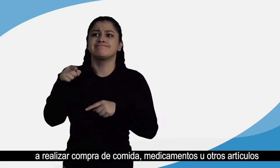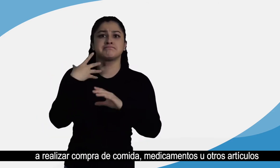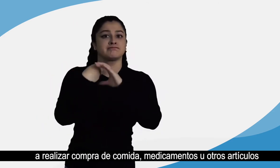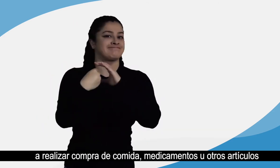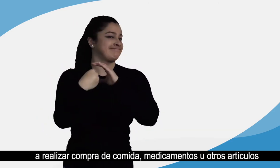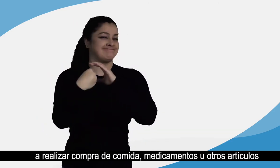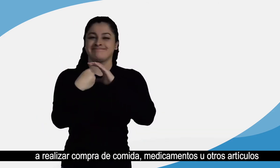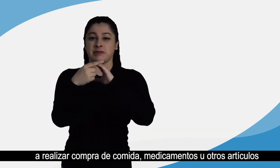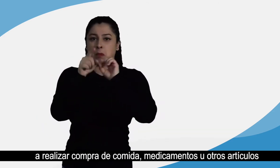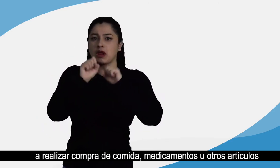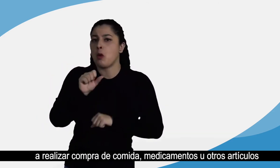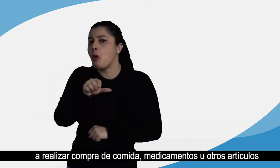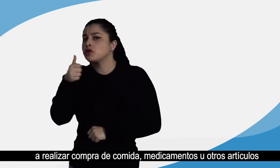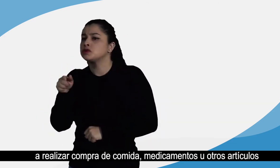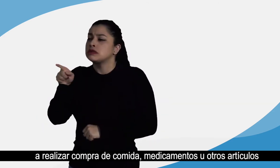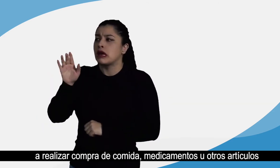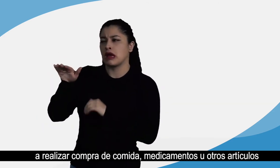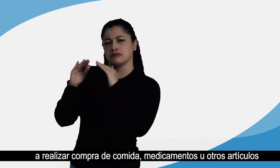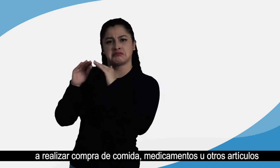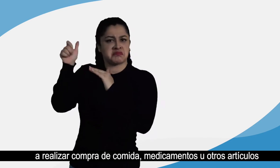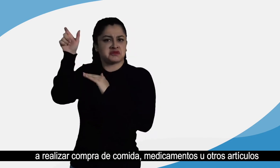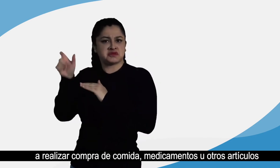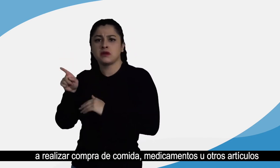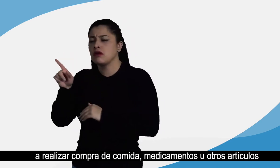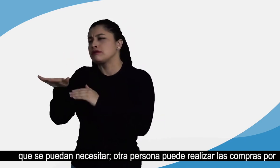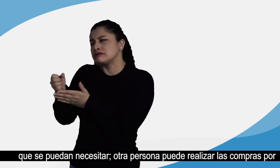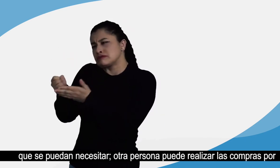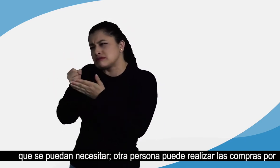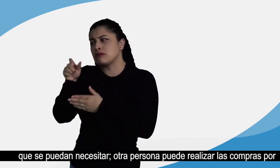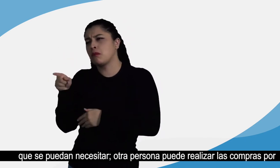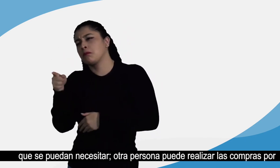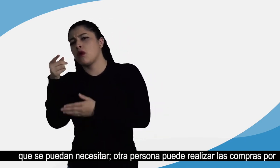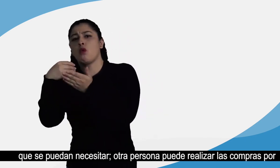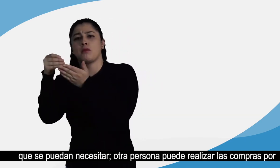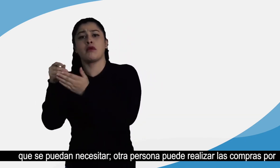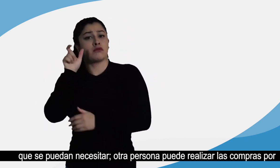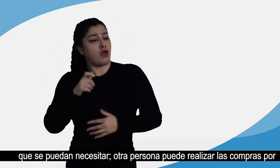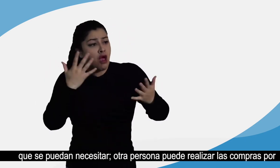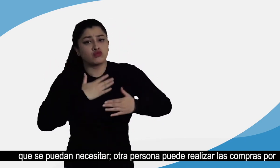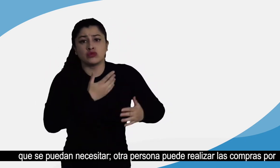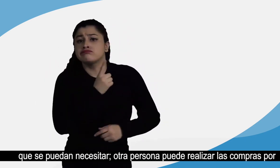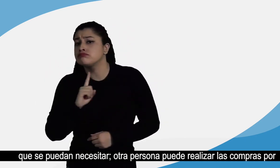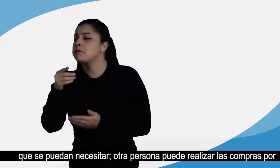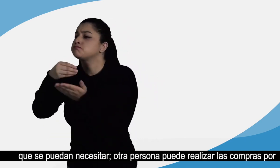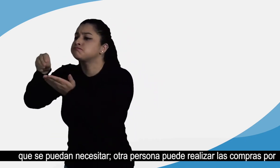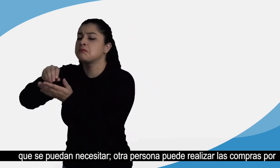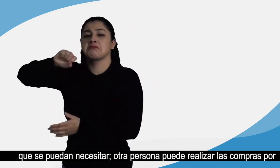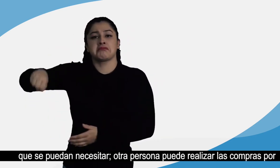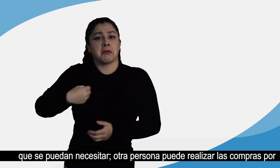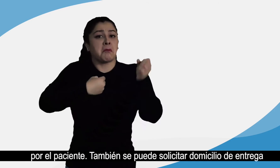comida, medicamentos u otros artículos que se puedan necesitar Otra persona puede realizar las compras por el